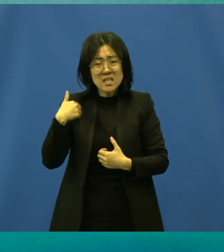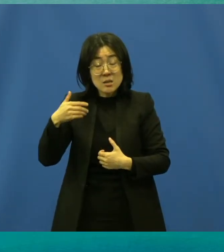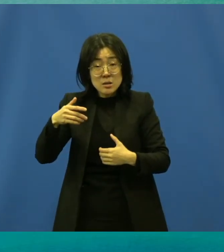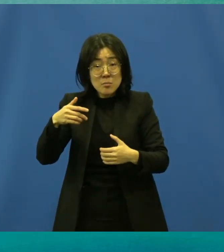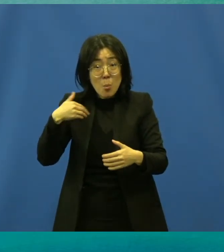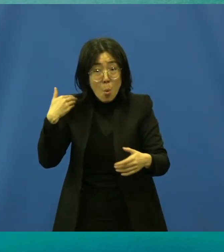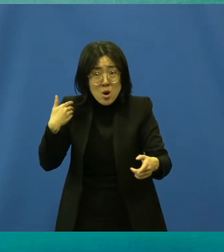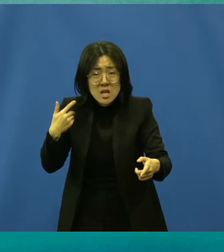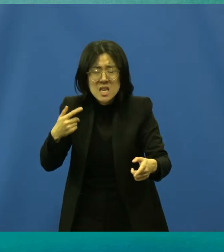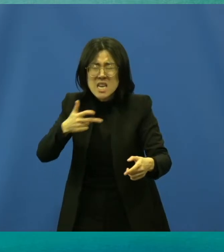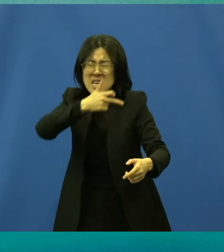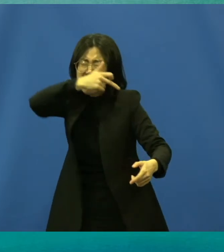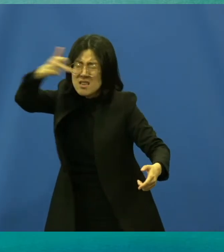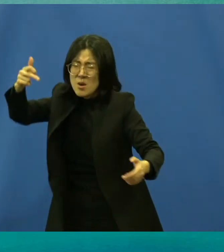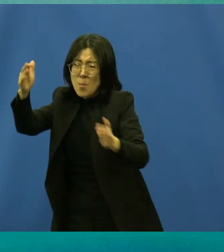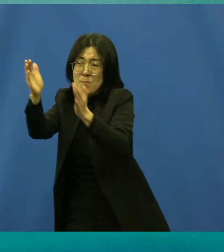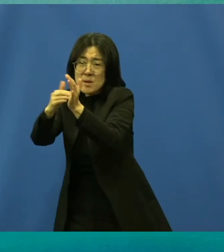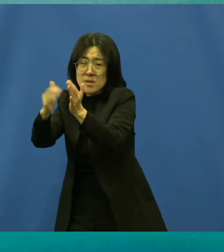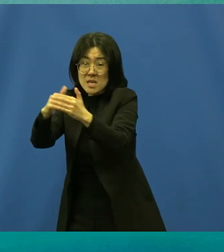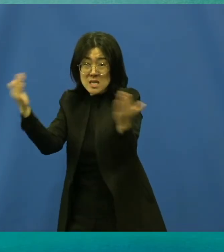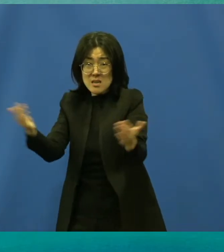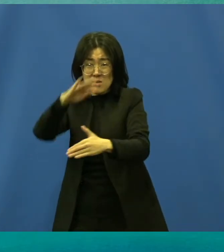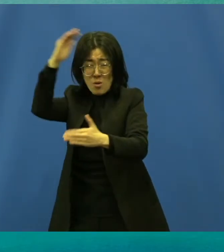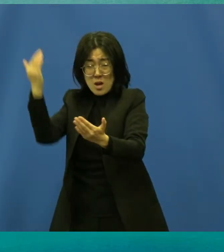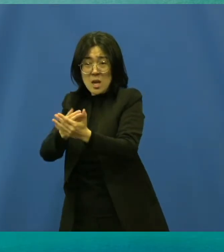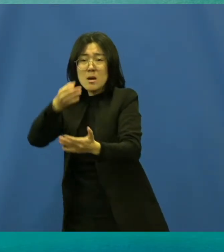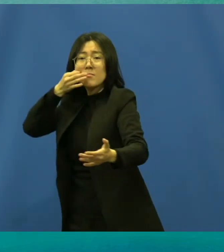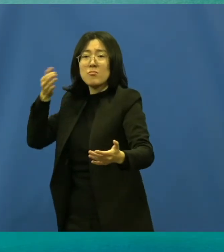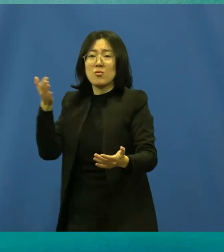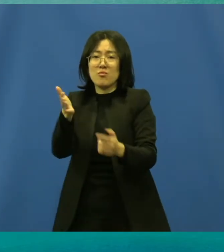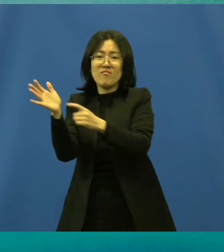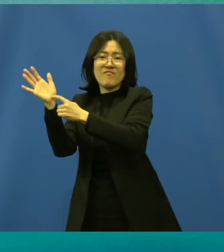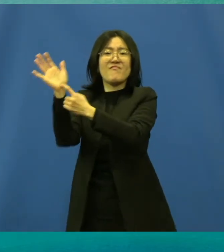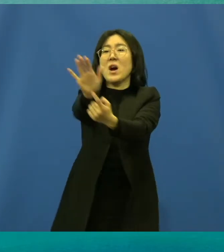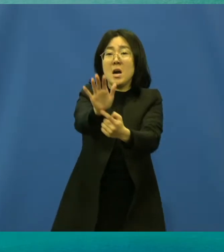못하는 크고 은밀한 일을 내게 보이리라.